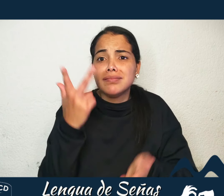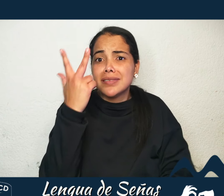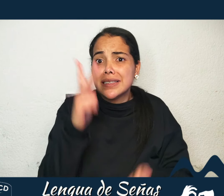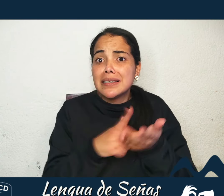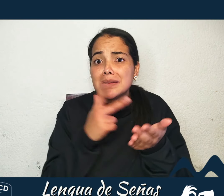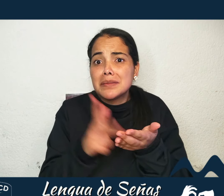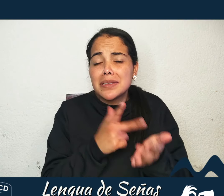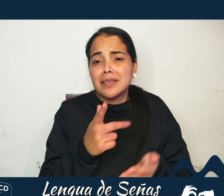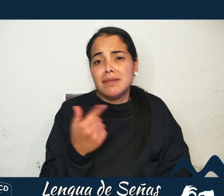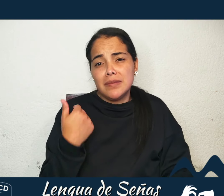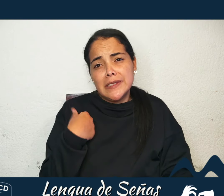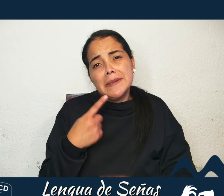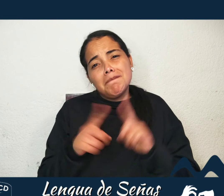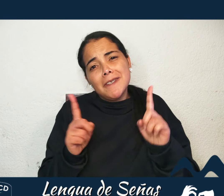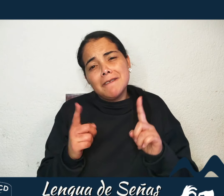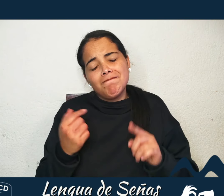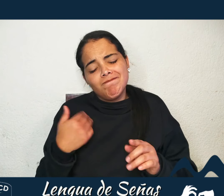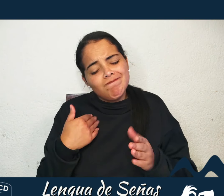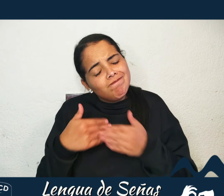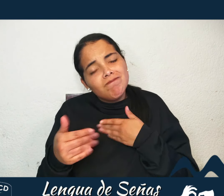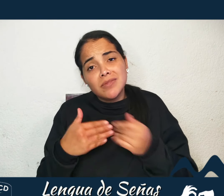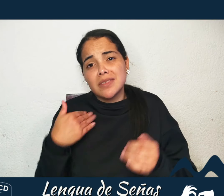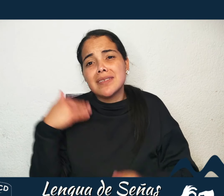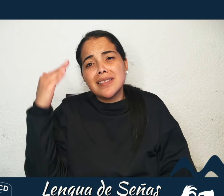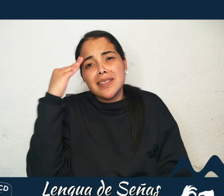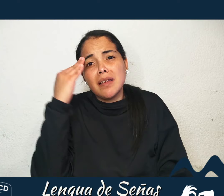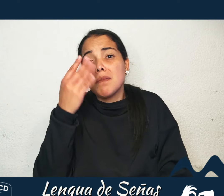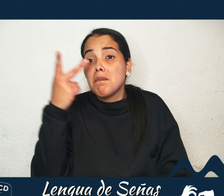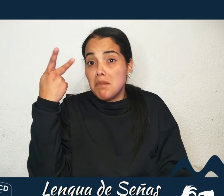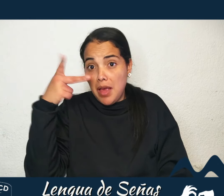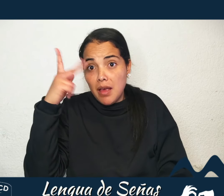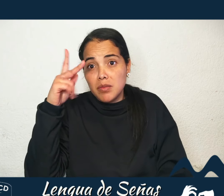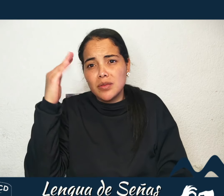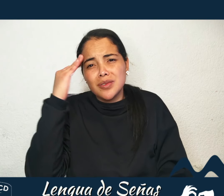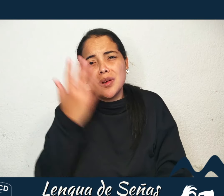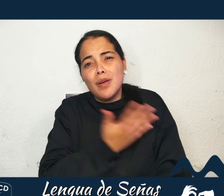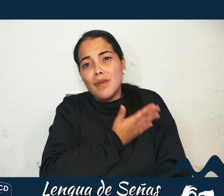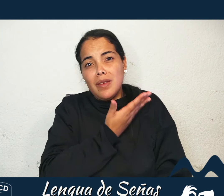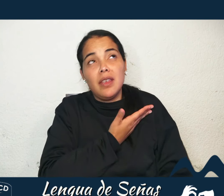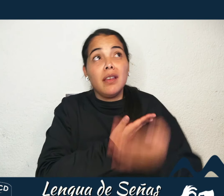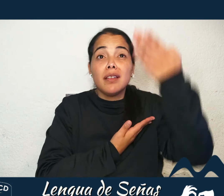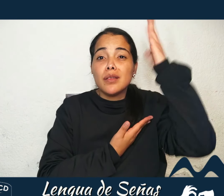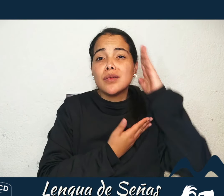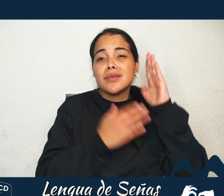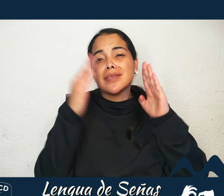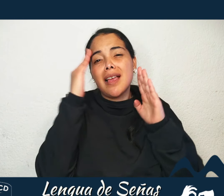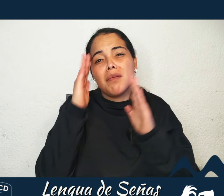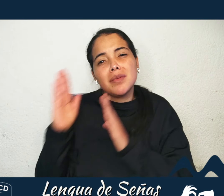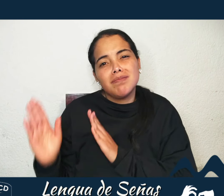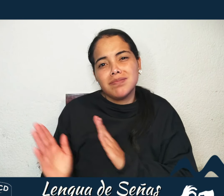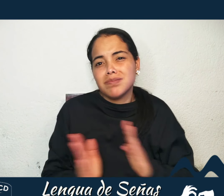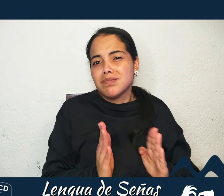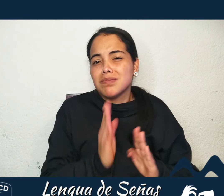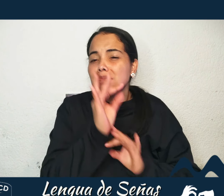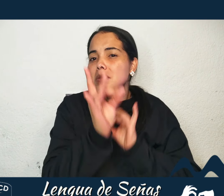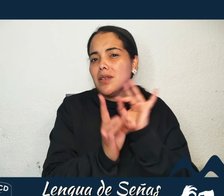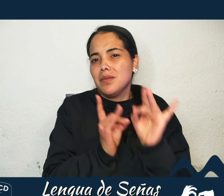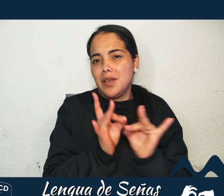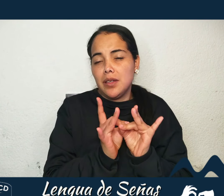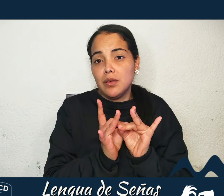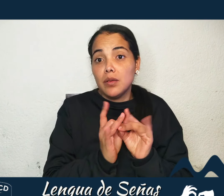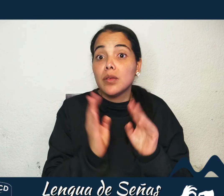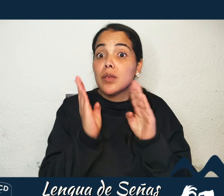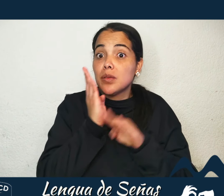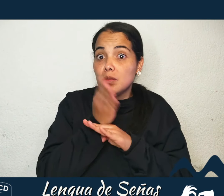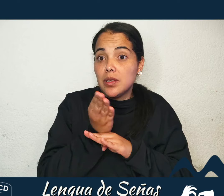Pablo sabía de que Dios tenía un propósito. Ahora, como vemos en este mismo pasaje, vemos de que el